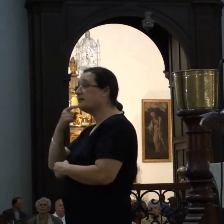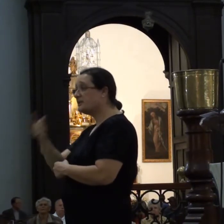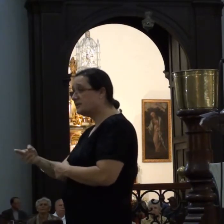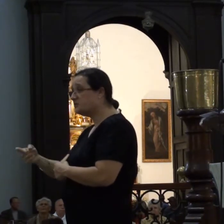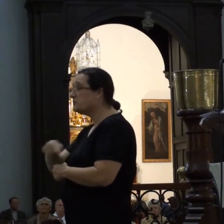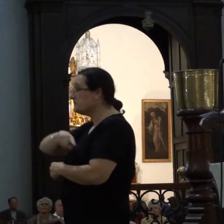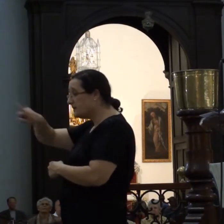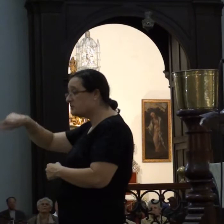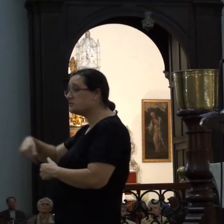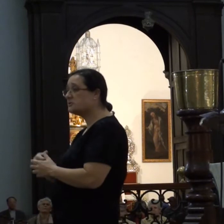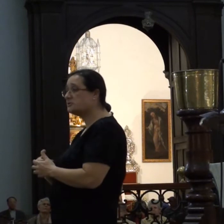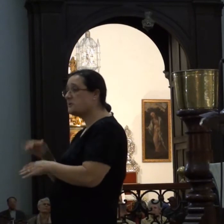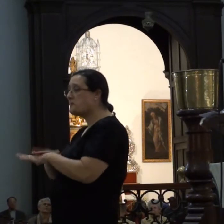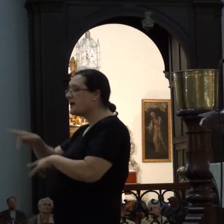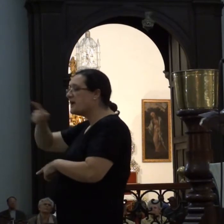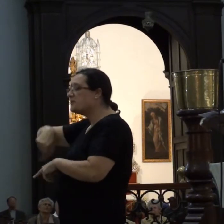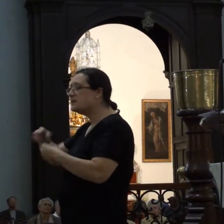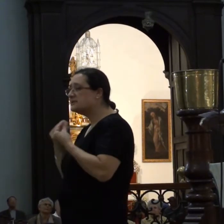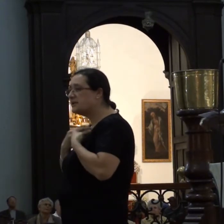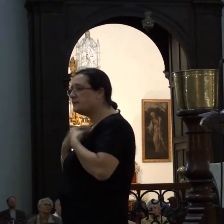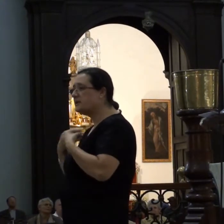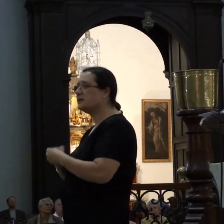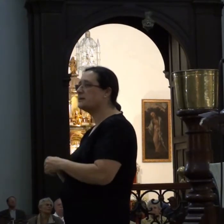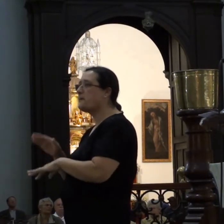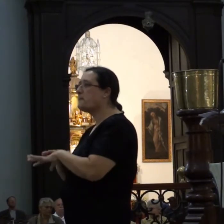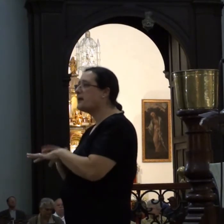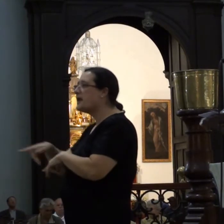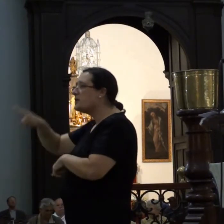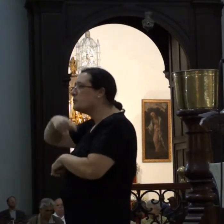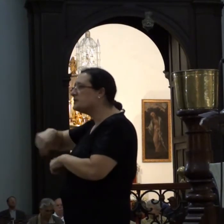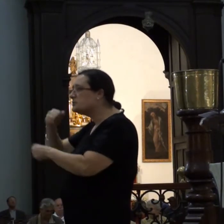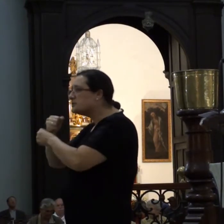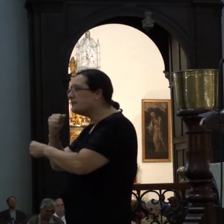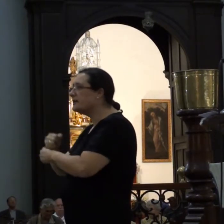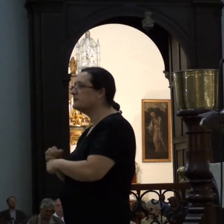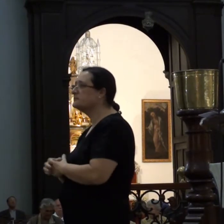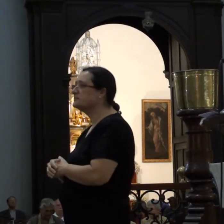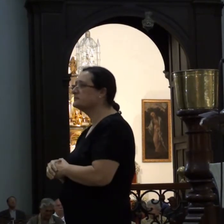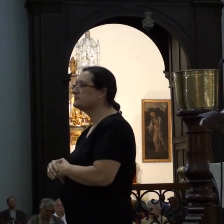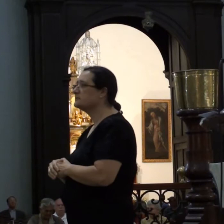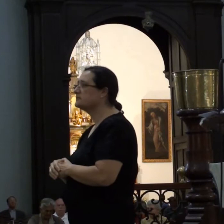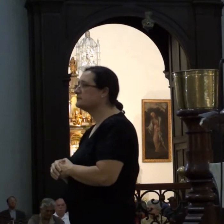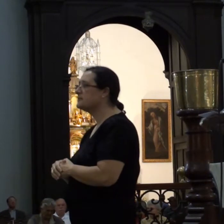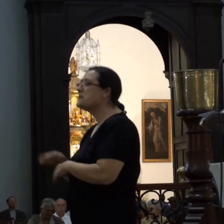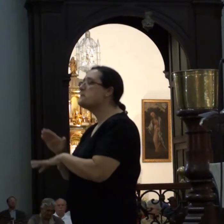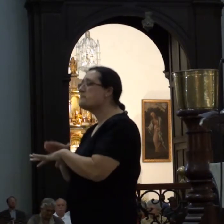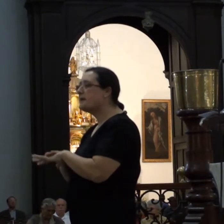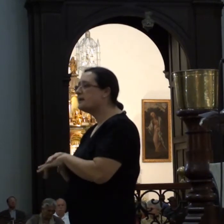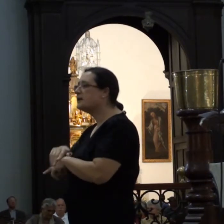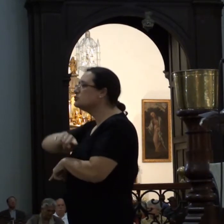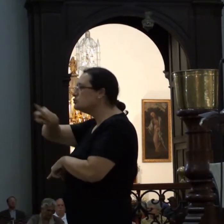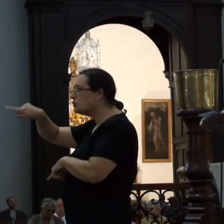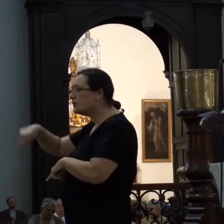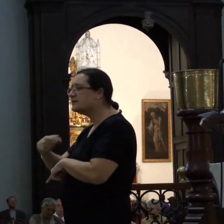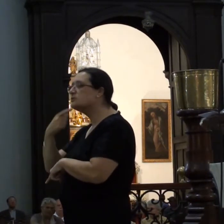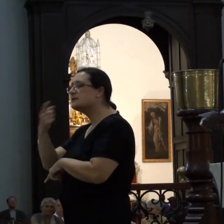nosotros para nuestra vida para nuestra misión y para todo esto que